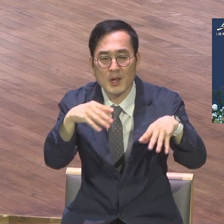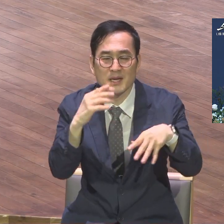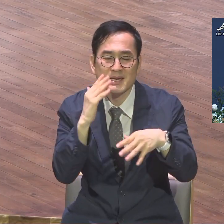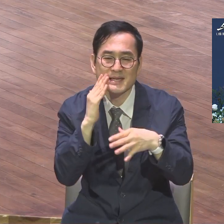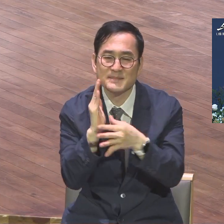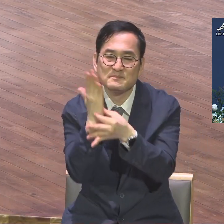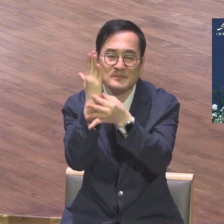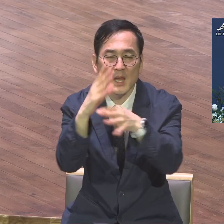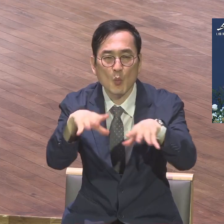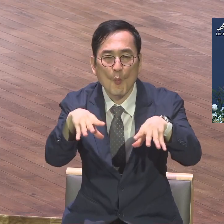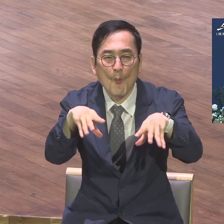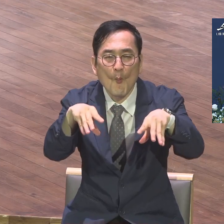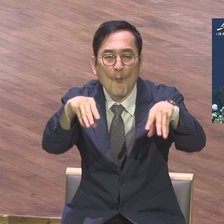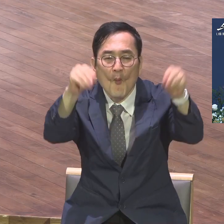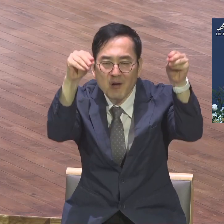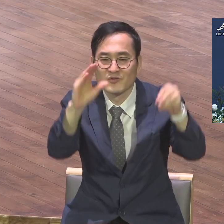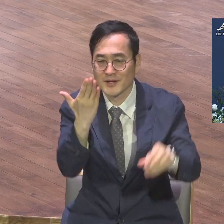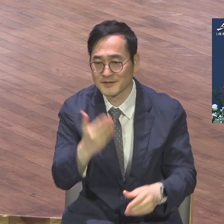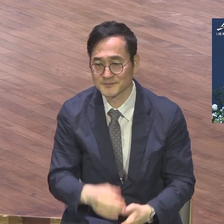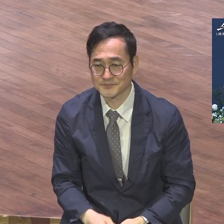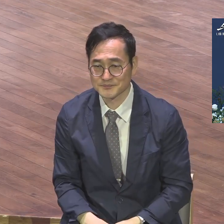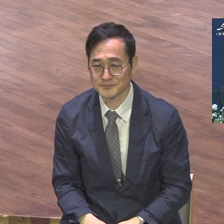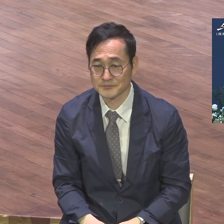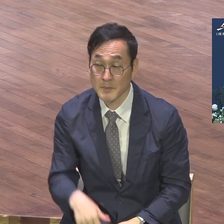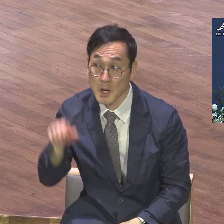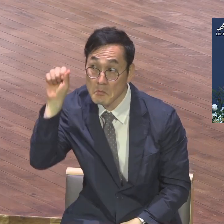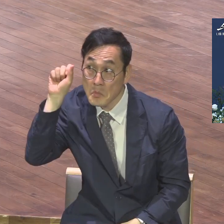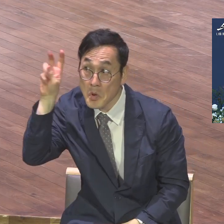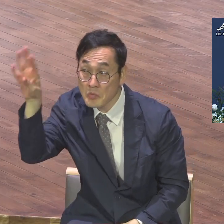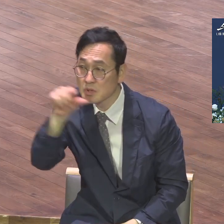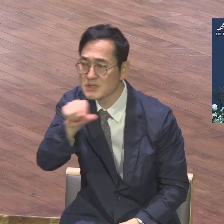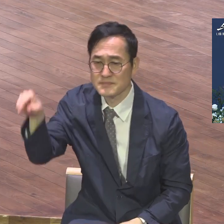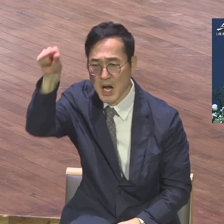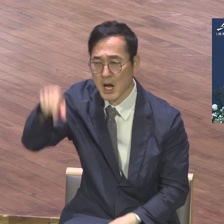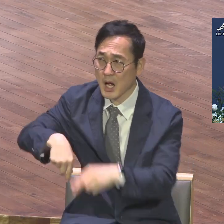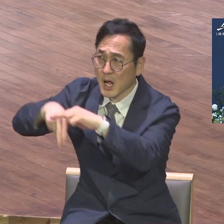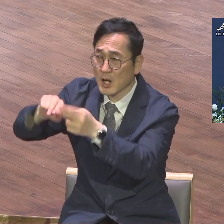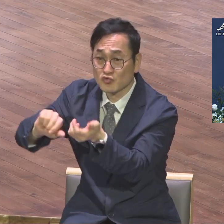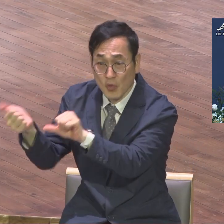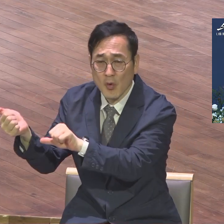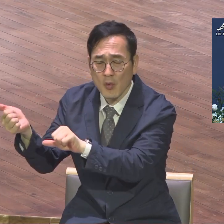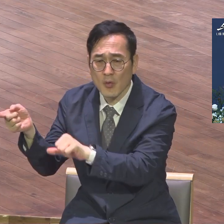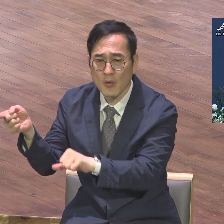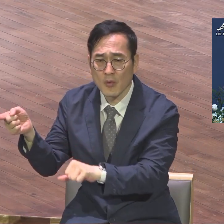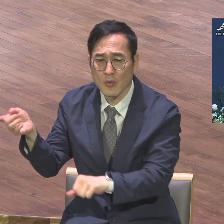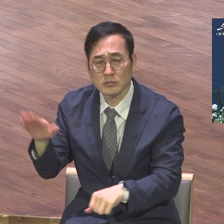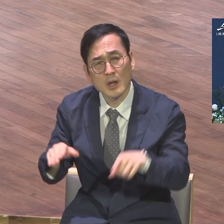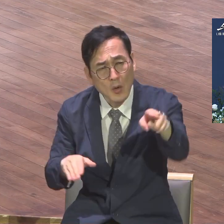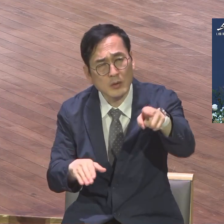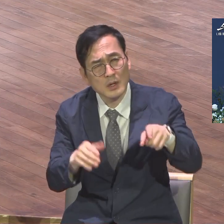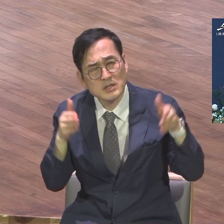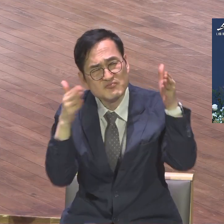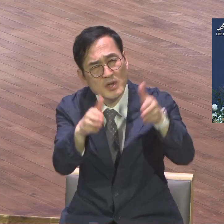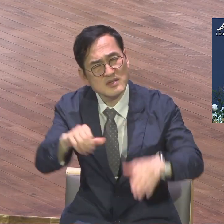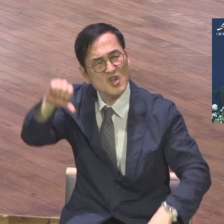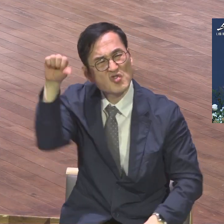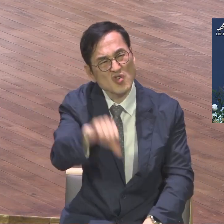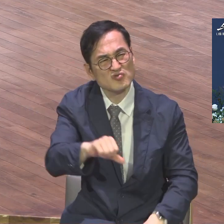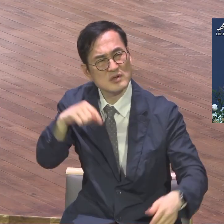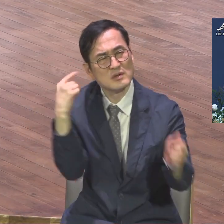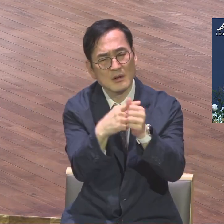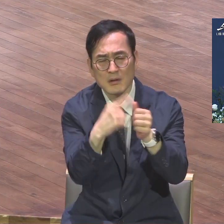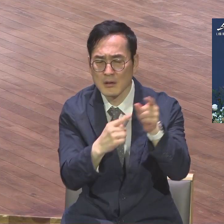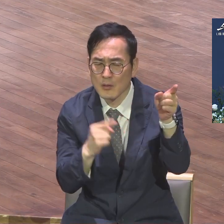앞으로 며칠 후면 십자가를 지실 예수님께서 굳이 이런 데 시간을 낭비할